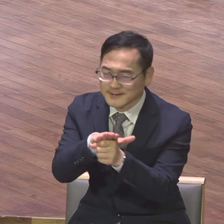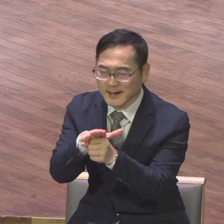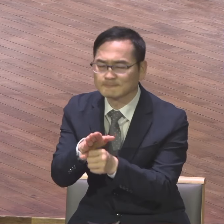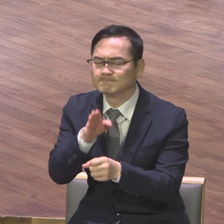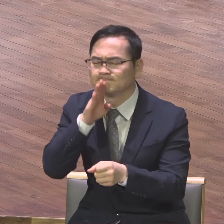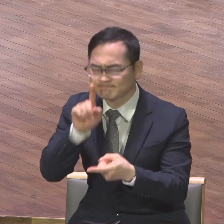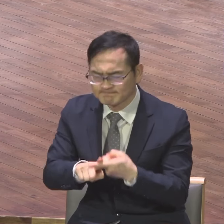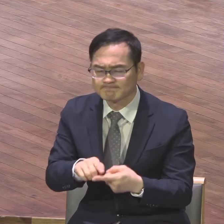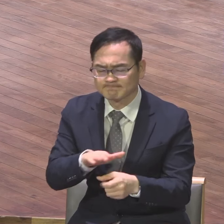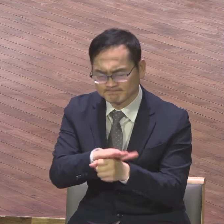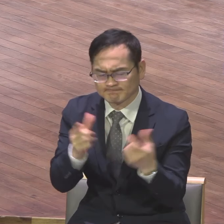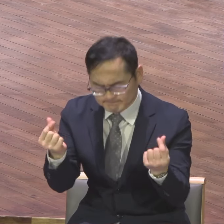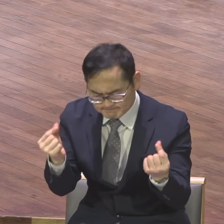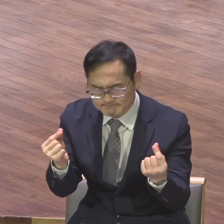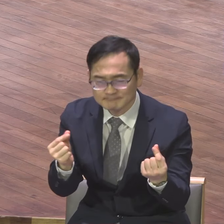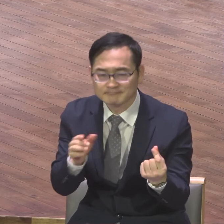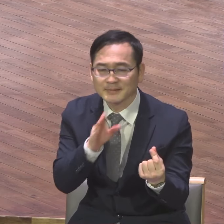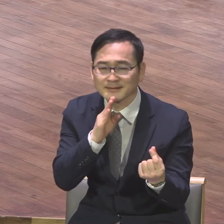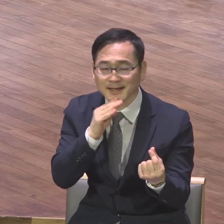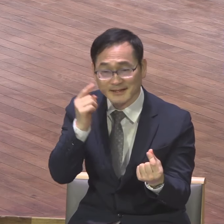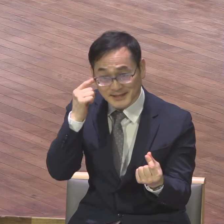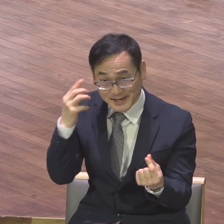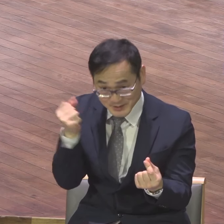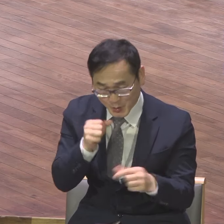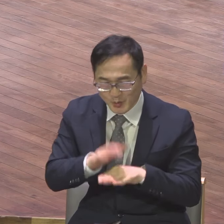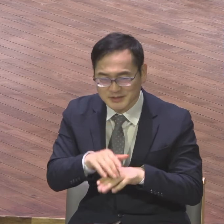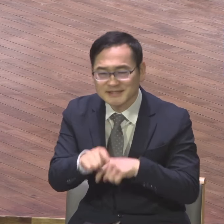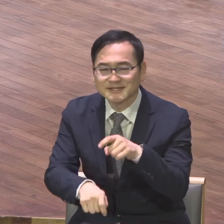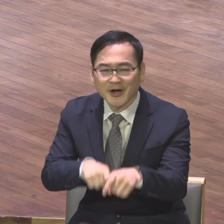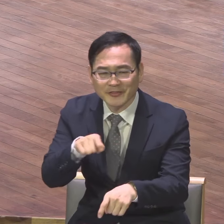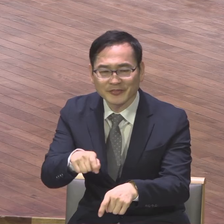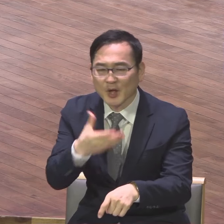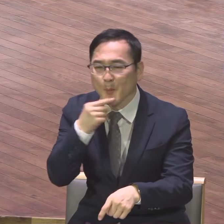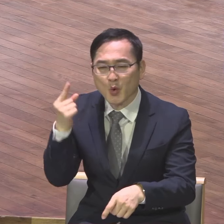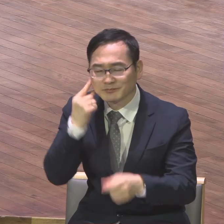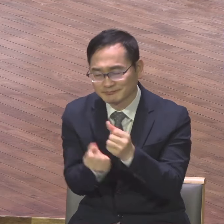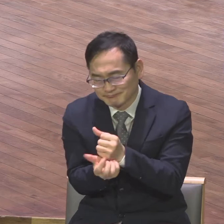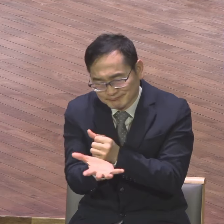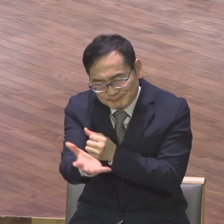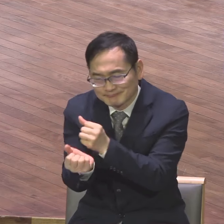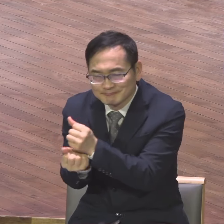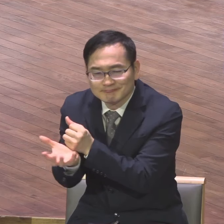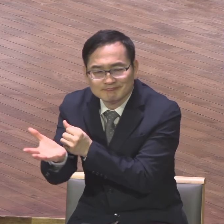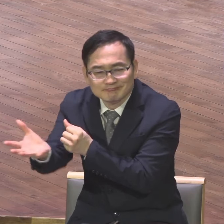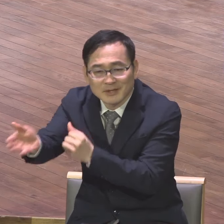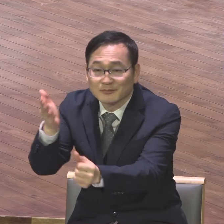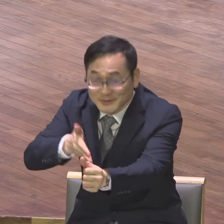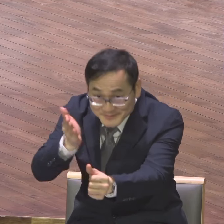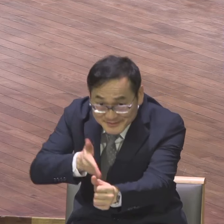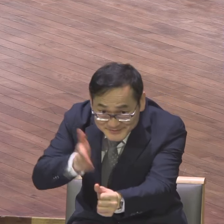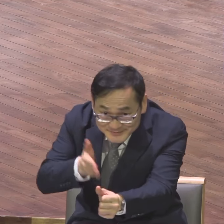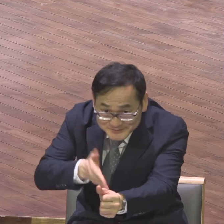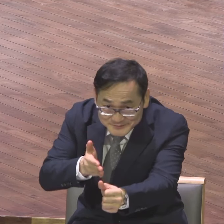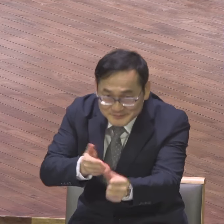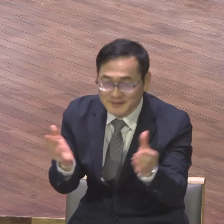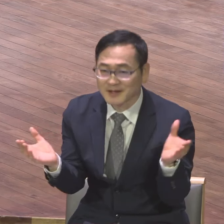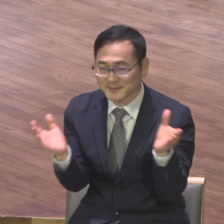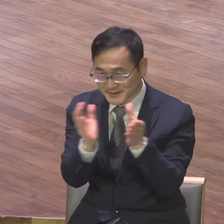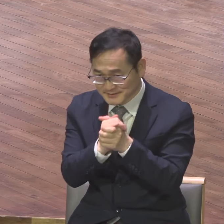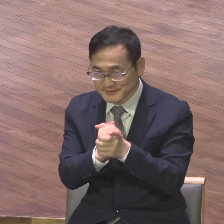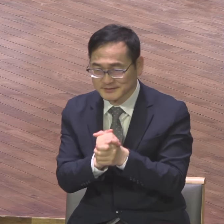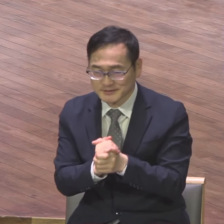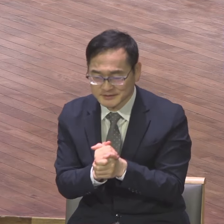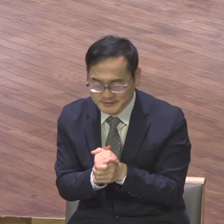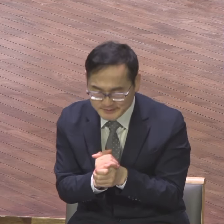사랑을 실천하면서 복음의 선한 영향력을 펴나가는 정인들 다 되시기를 주님으로 축복합니다.